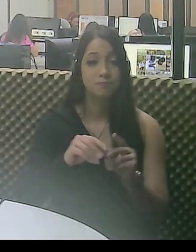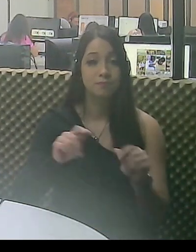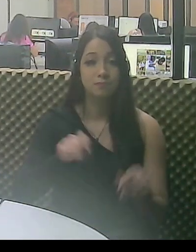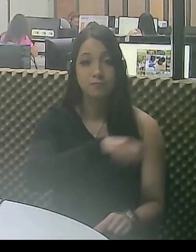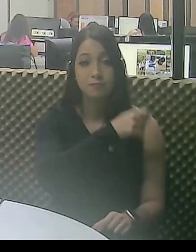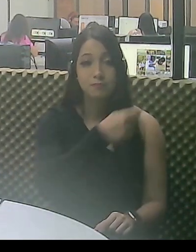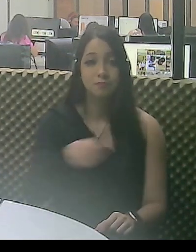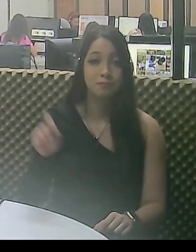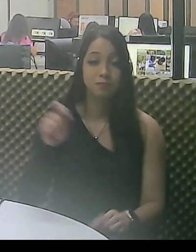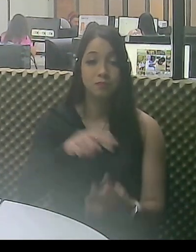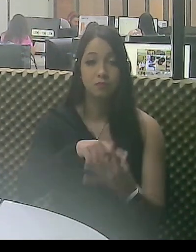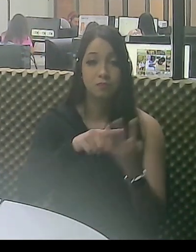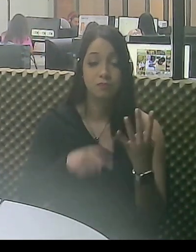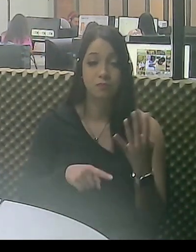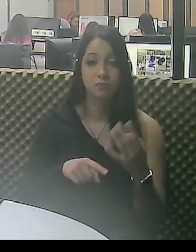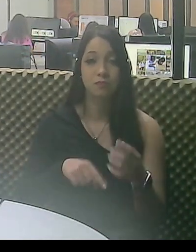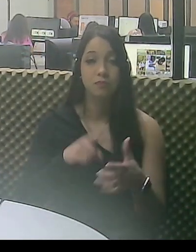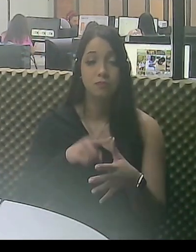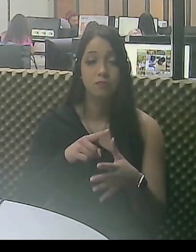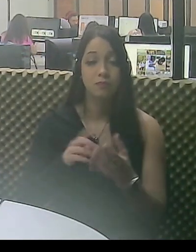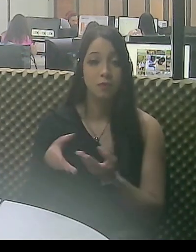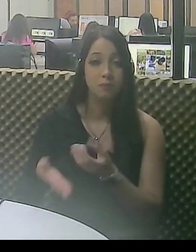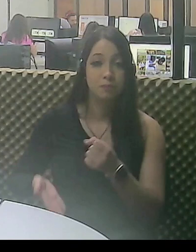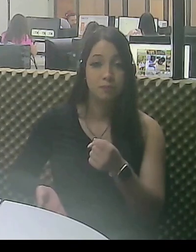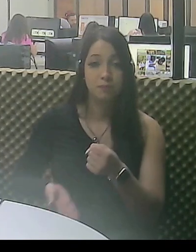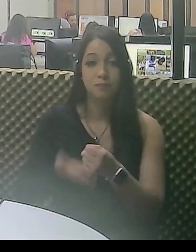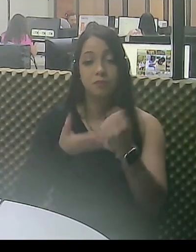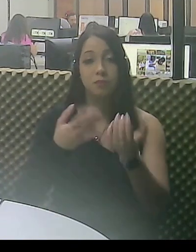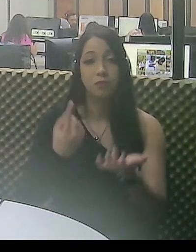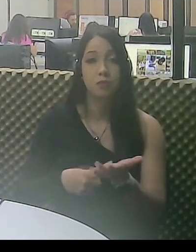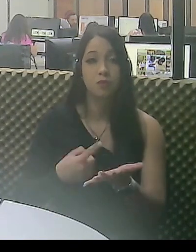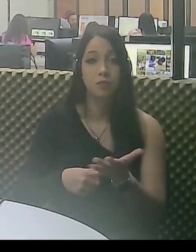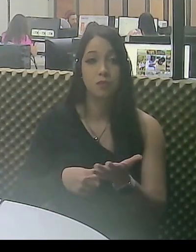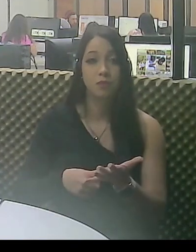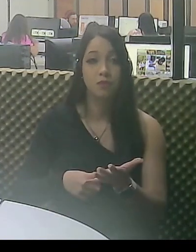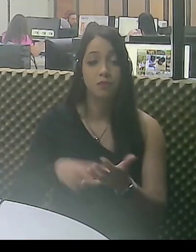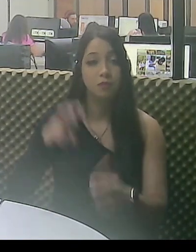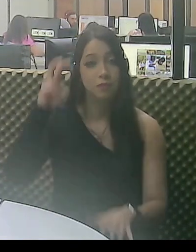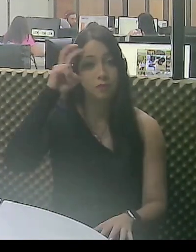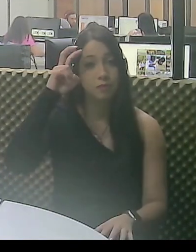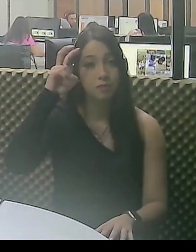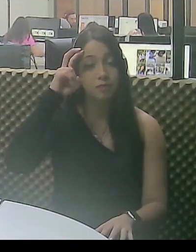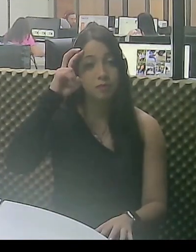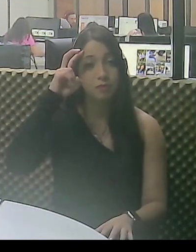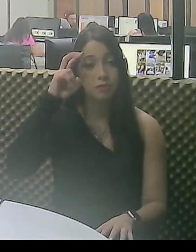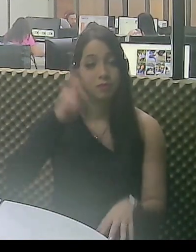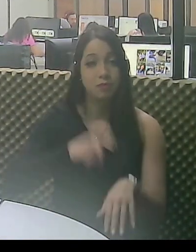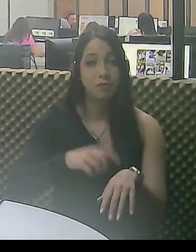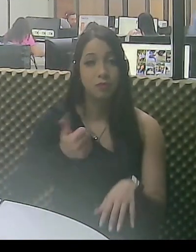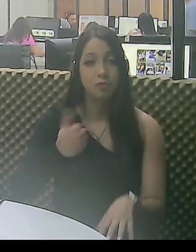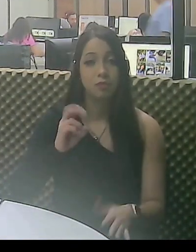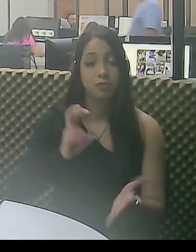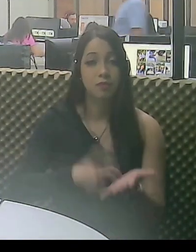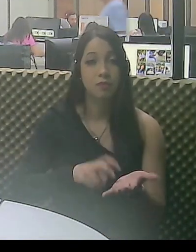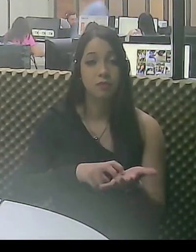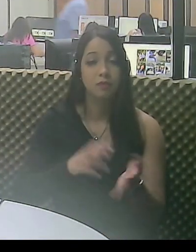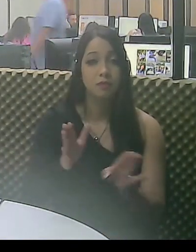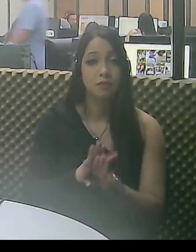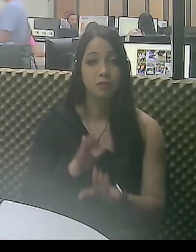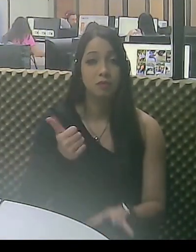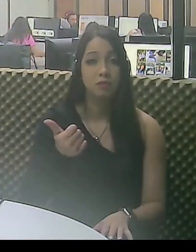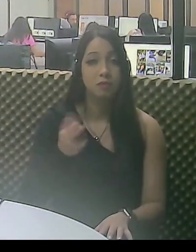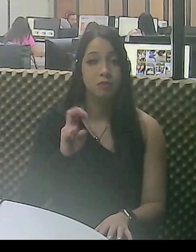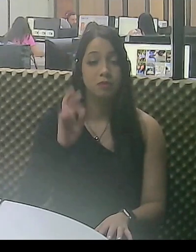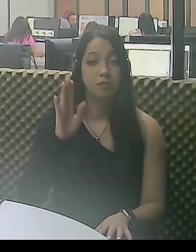quatro quadras de beach tênis e uma de peteca, o agendamento acontece às quintas-feiras, das 10 da manhã às 3 da